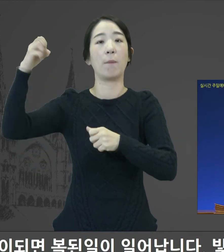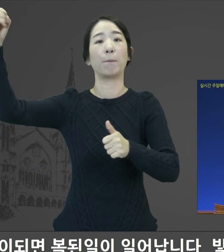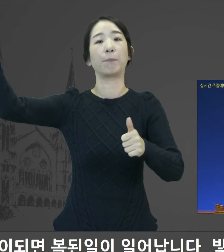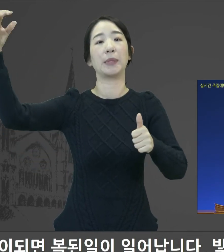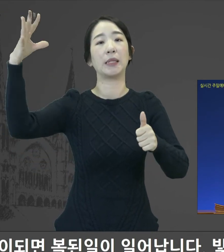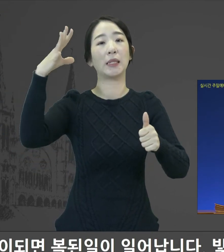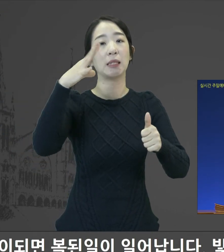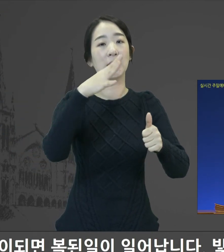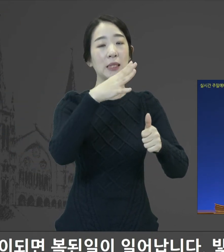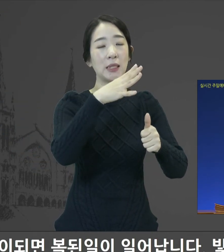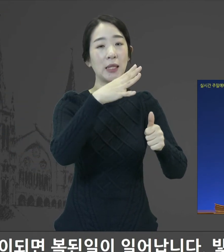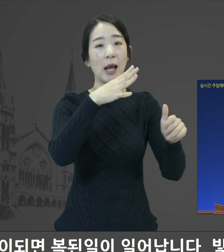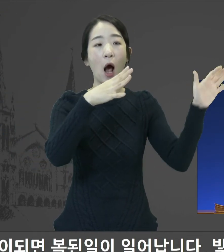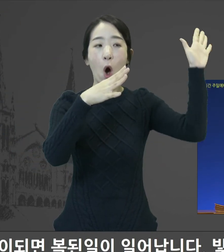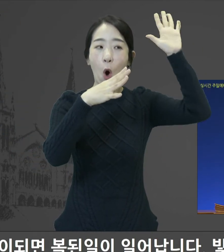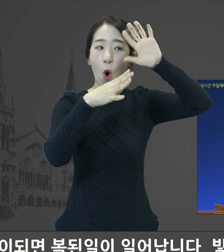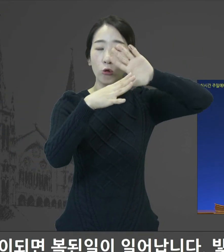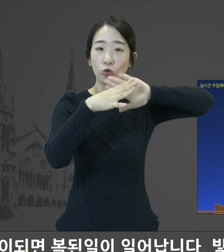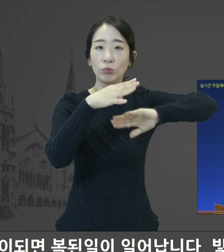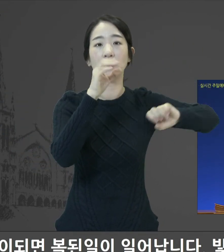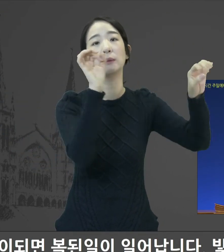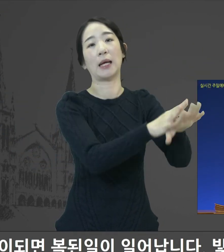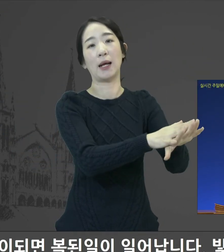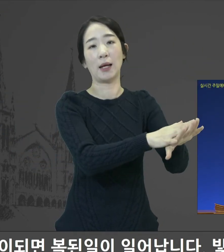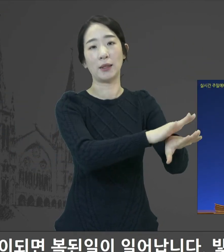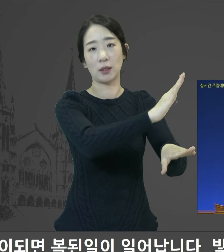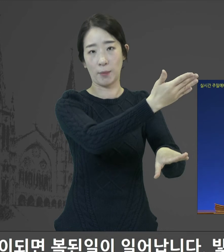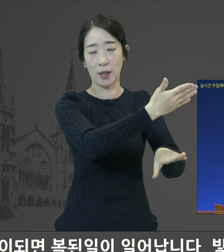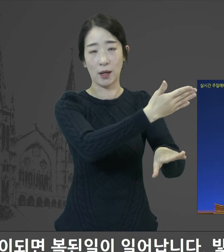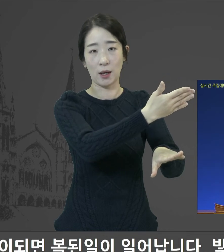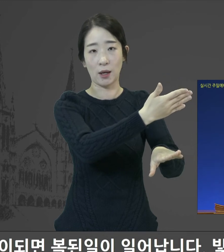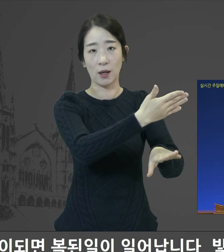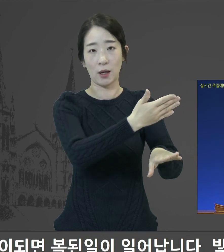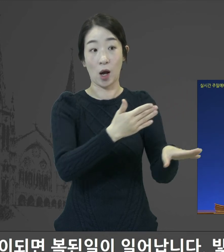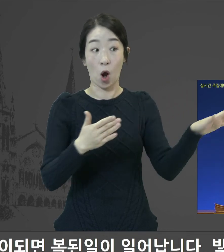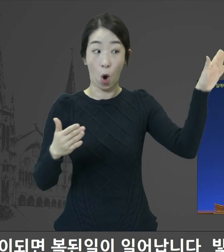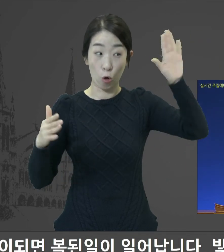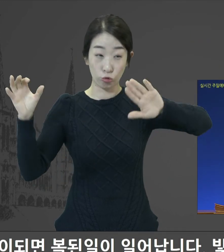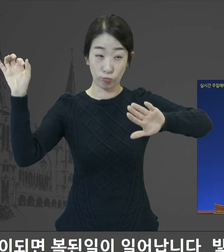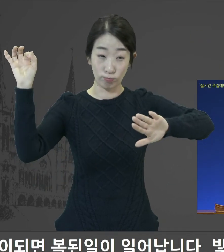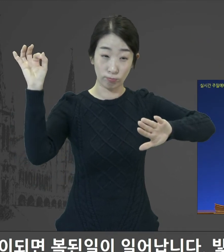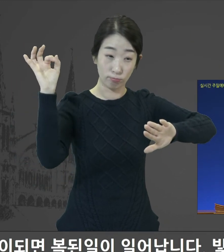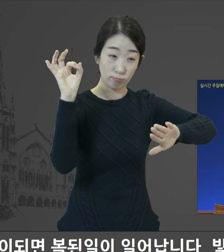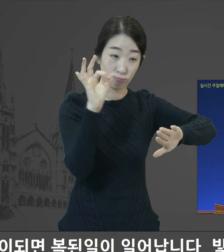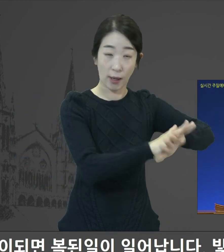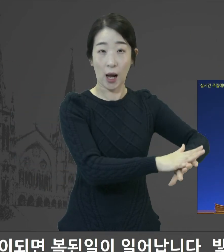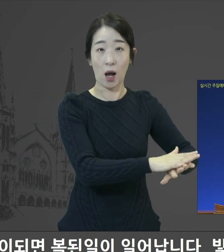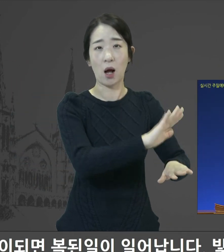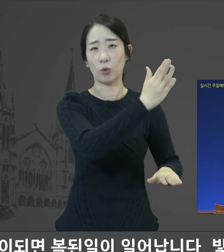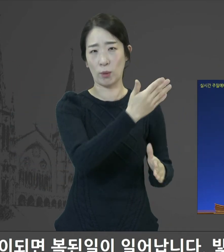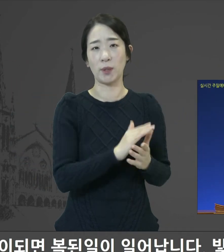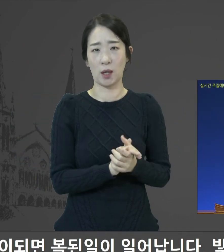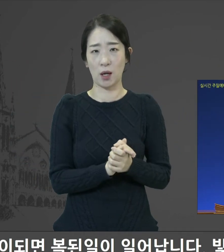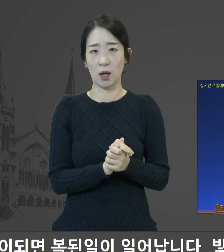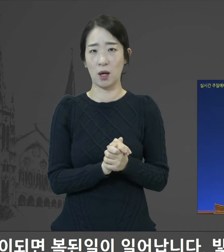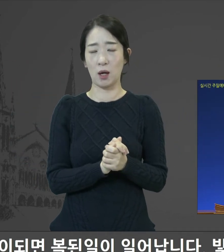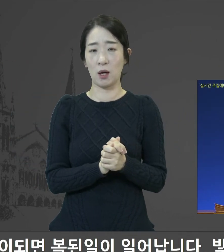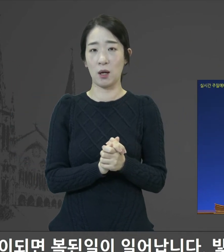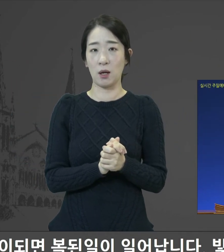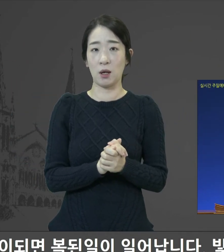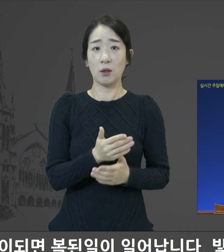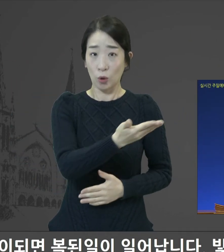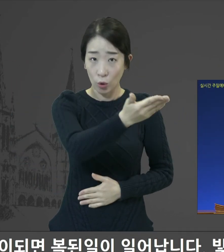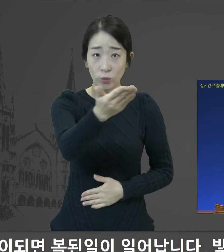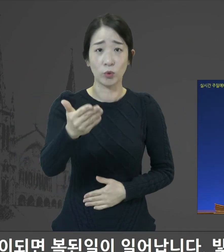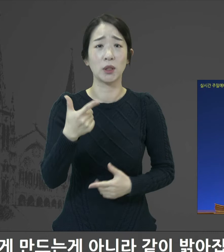부분이 정말 살아있는 빛의 모습입니다. 우리 이런 교회를 꿈꾸고